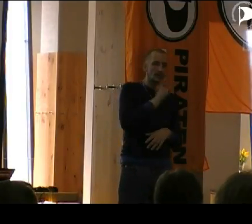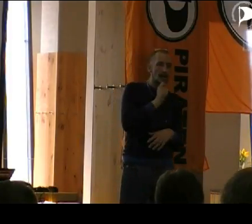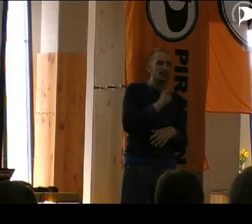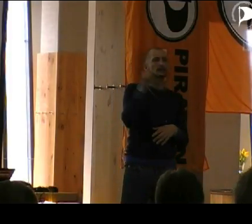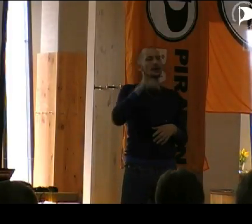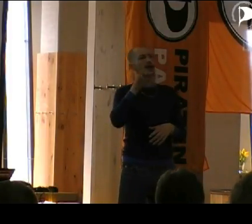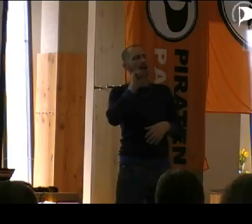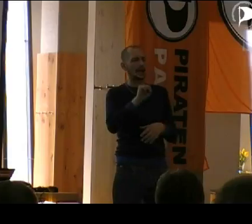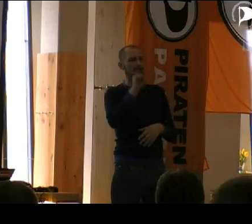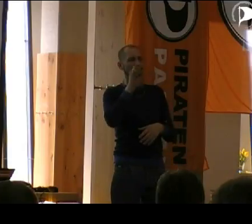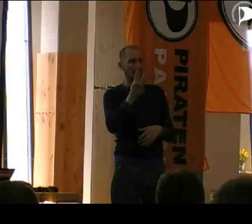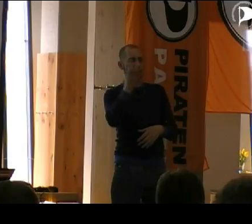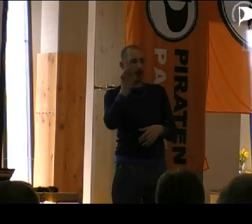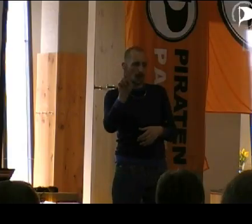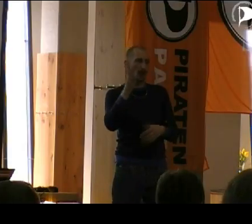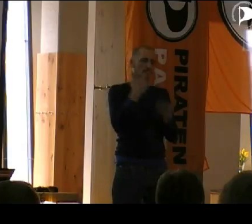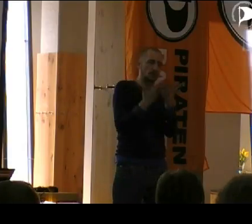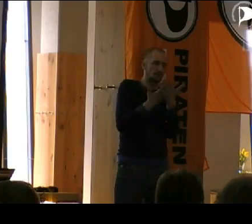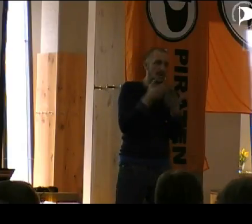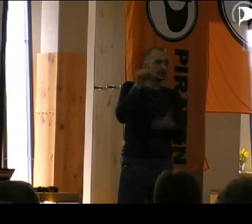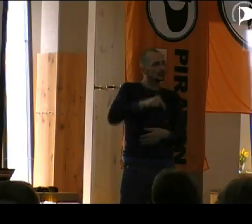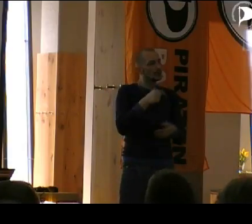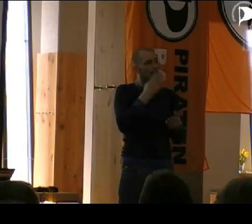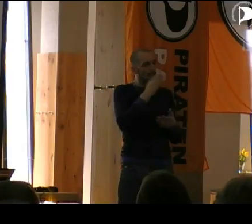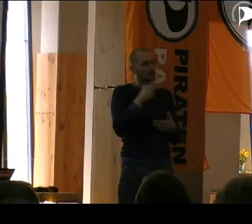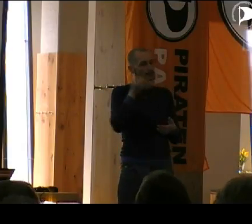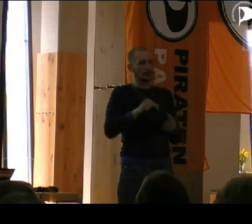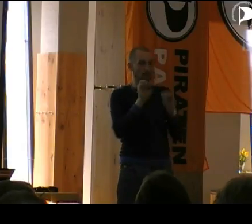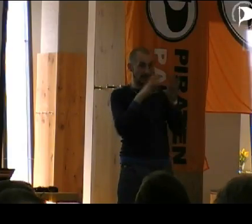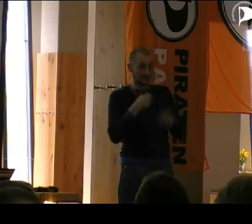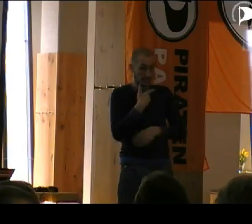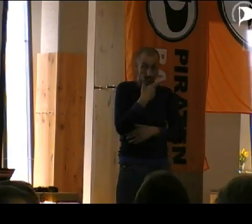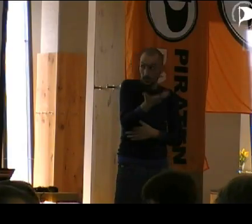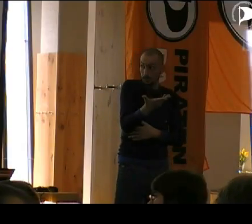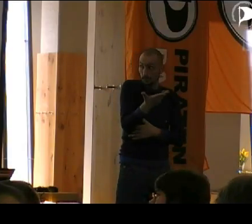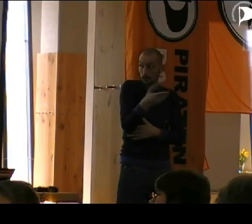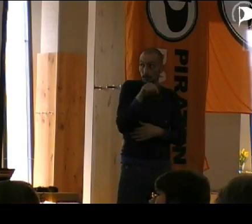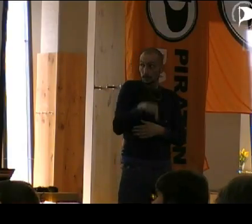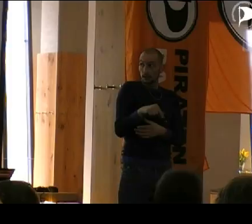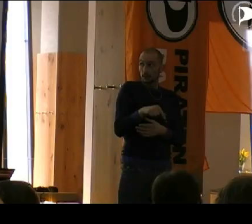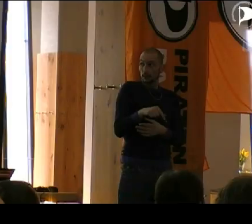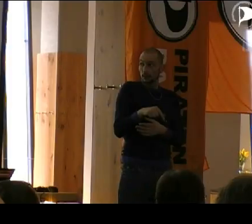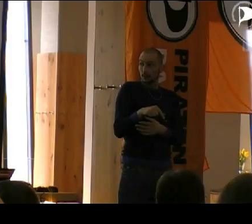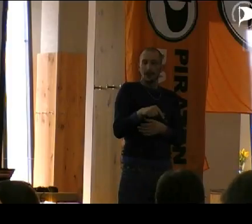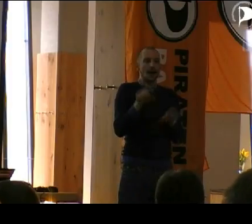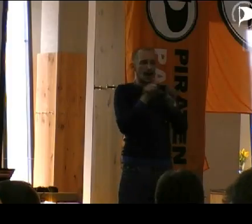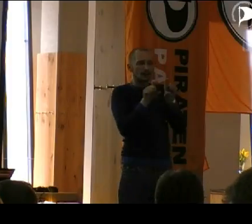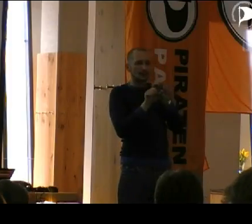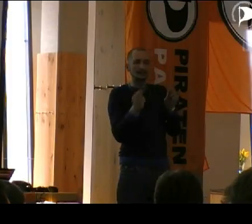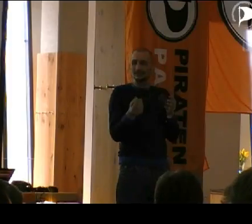vertreten dass agenturen das heißt wenn wir jetzt ausgeben das ist der agenda zugeflüstert